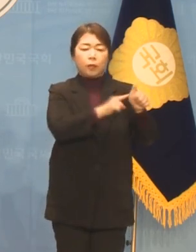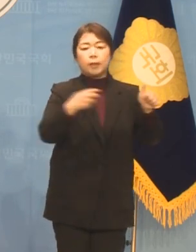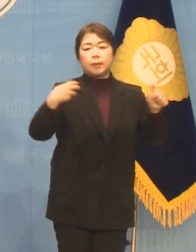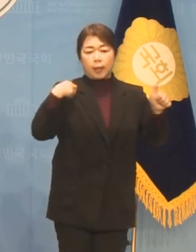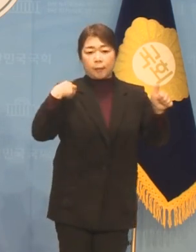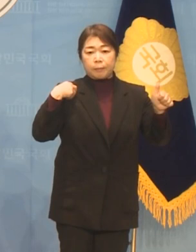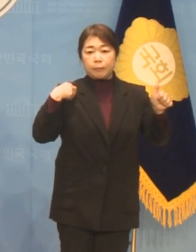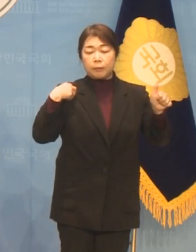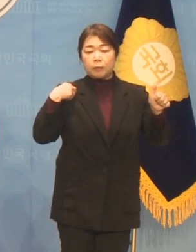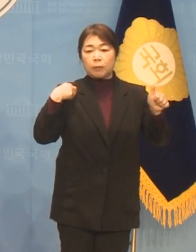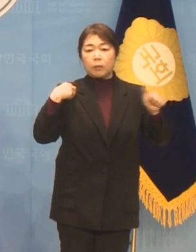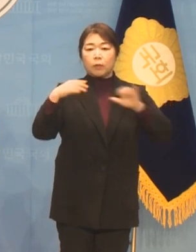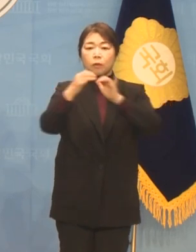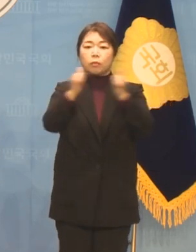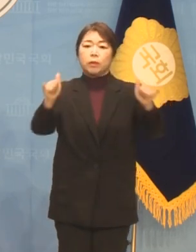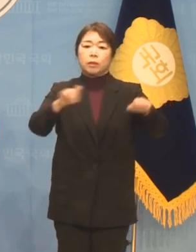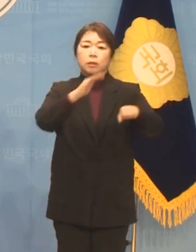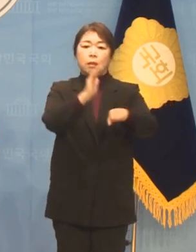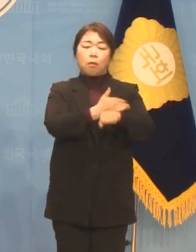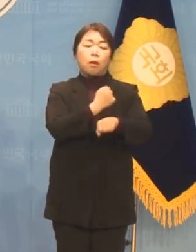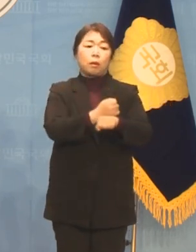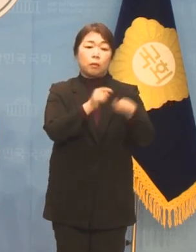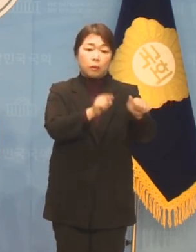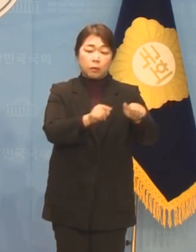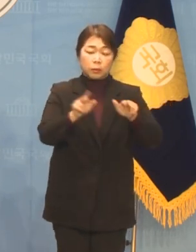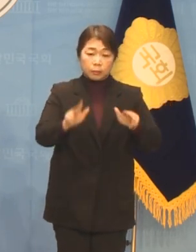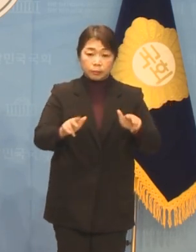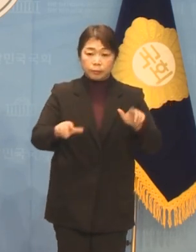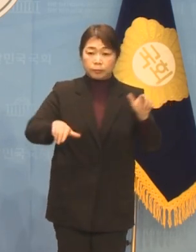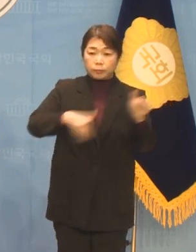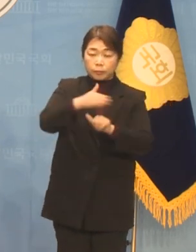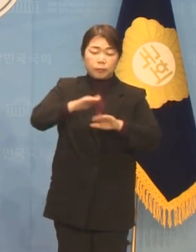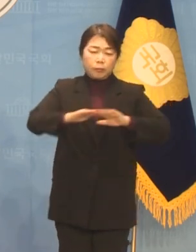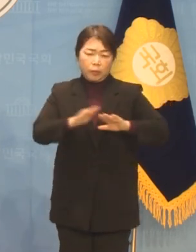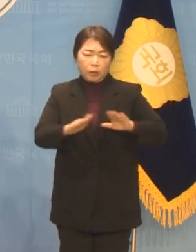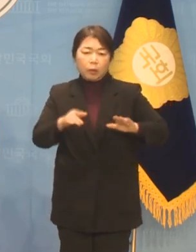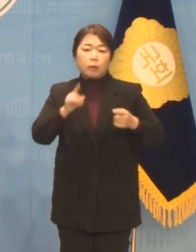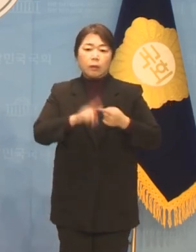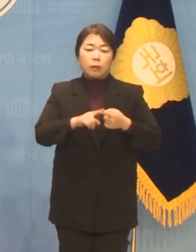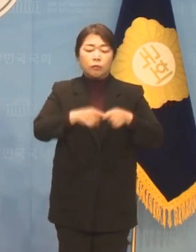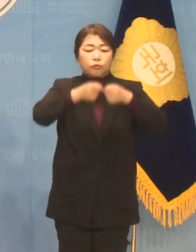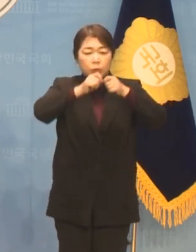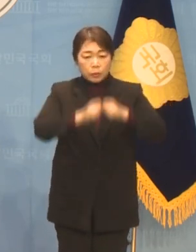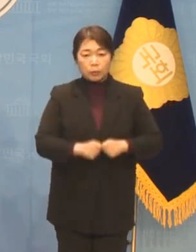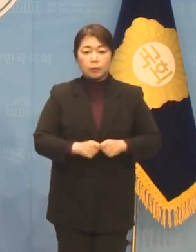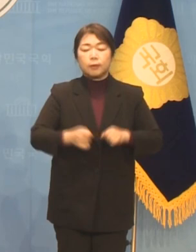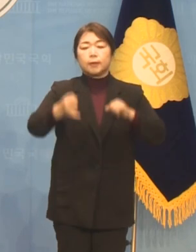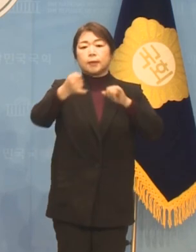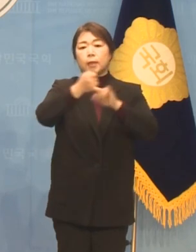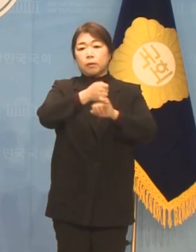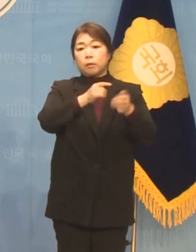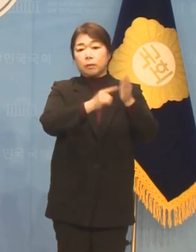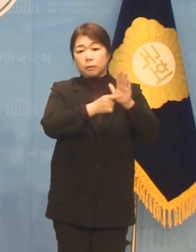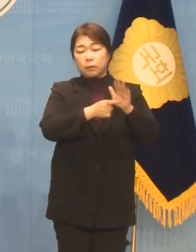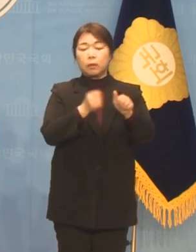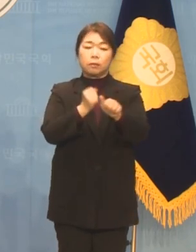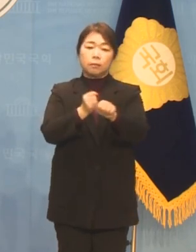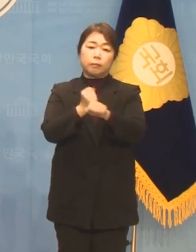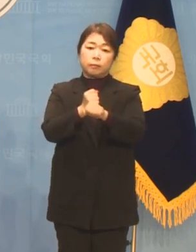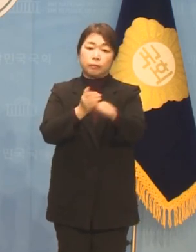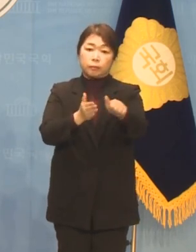대국민 사과부터 하고 어떻게 이런 현실을 개선해 나갈 것인지 구체적으로 약속 먼저 해야